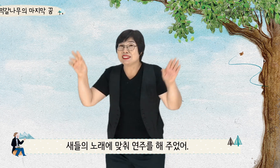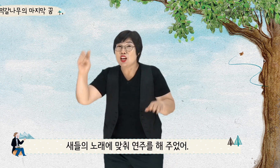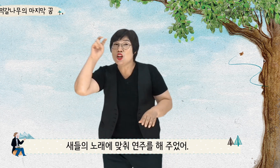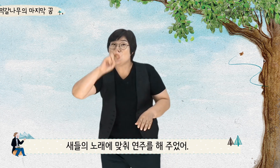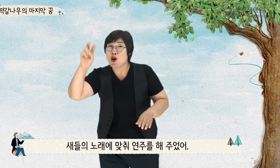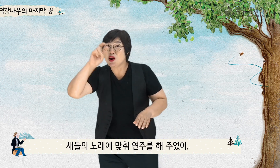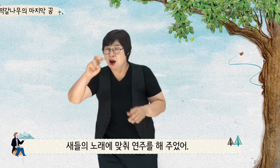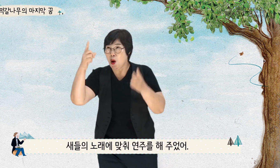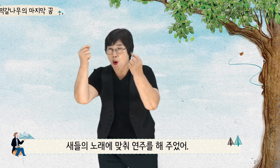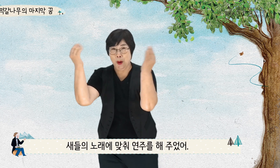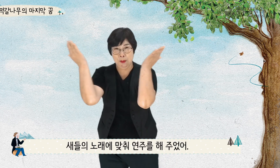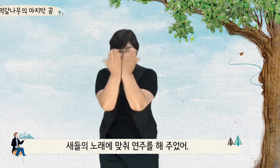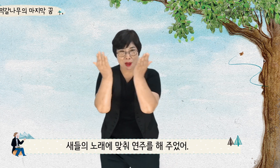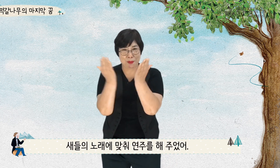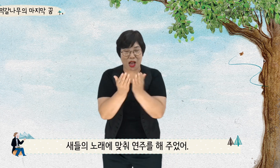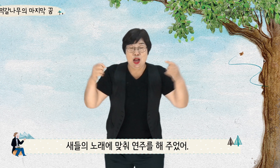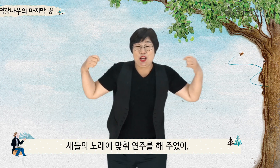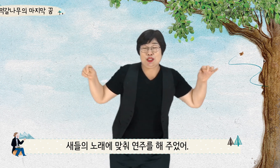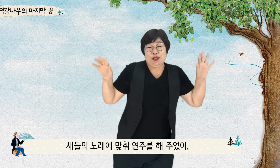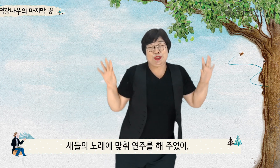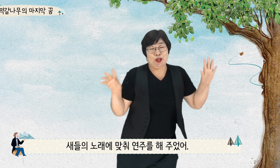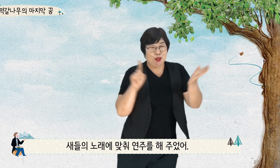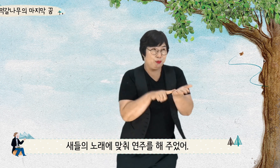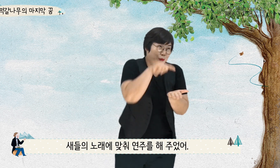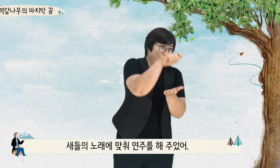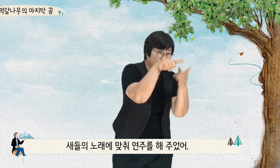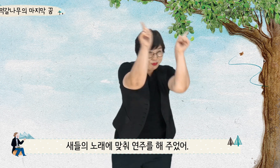새들의 노래에 맞춰 연주를 해주었어.